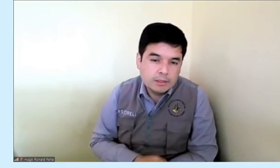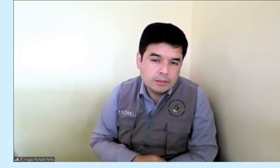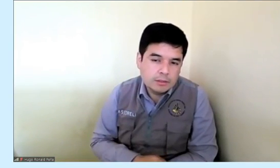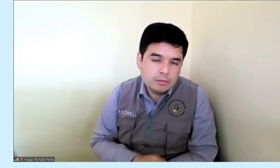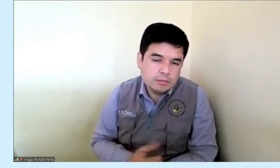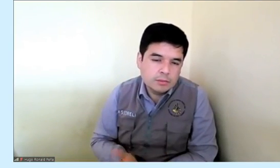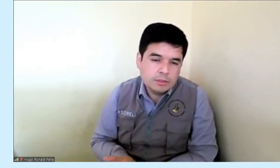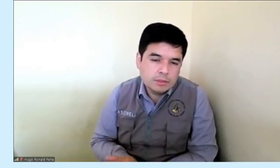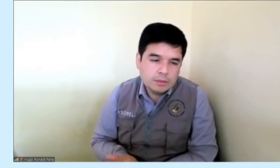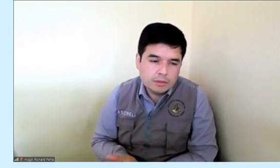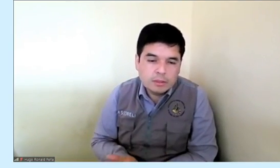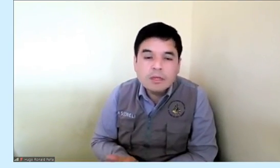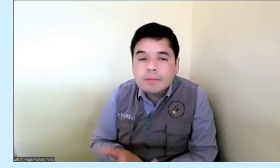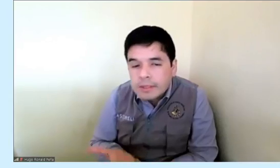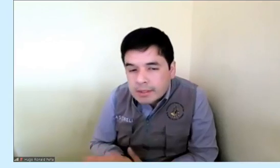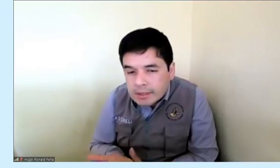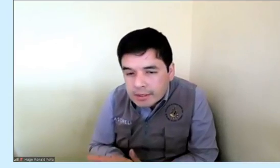¿Quiénes? Le pregunta ¿quiénes?